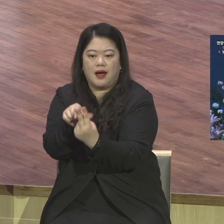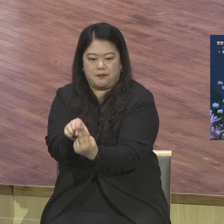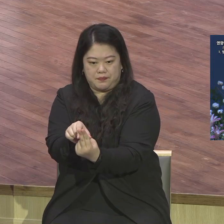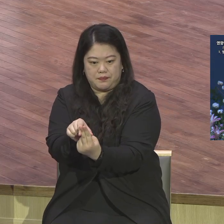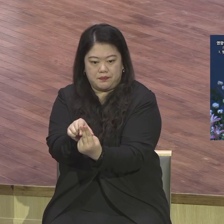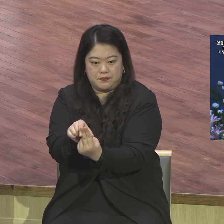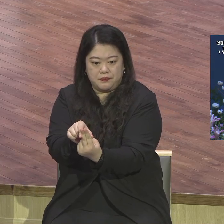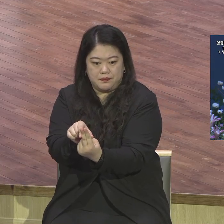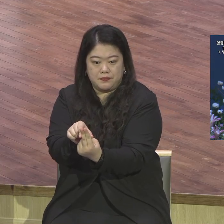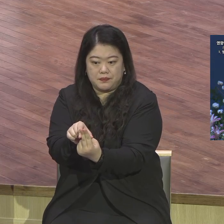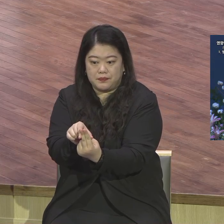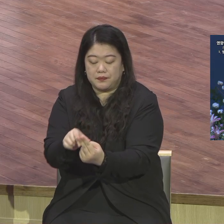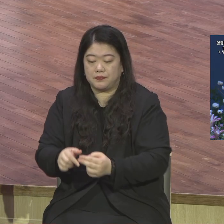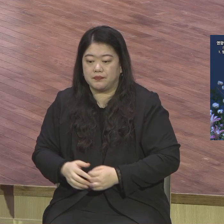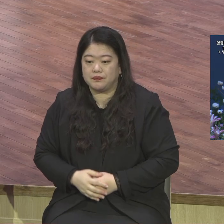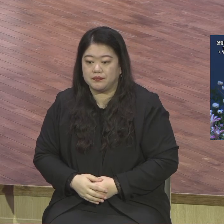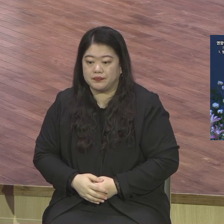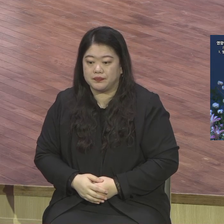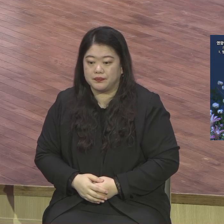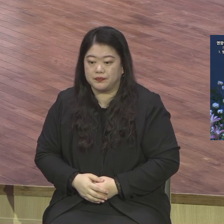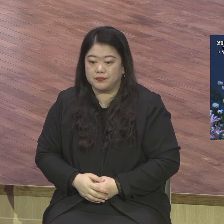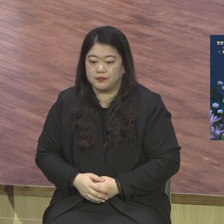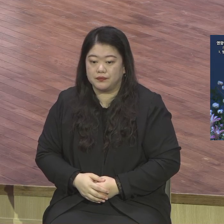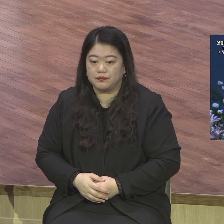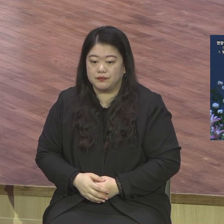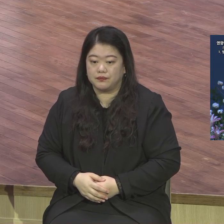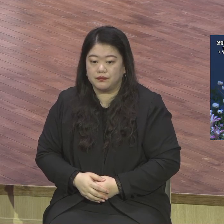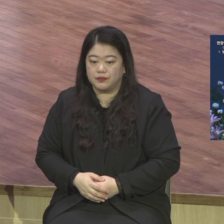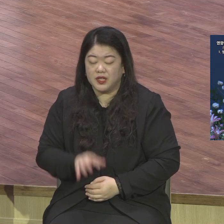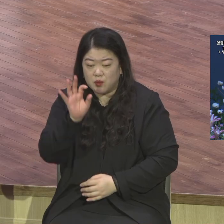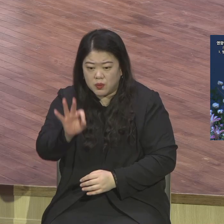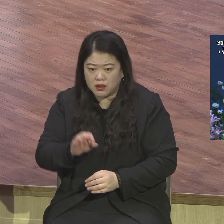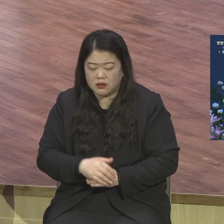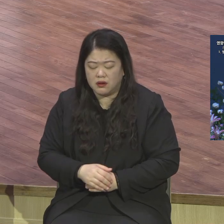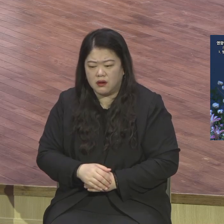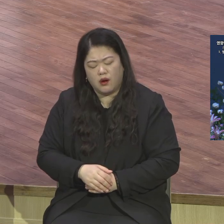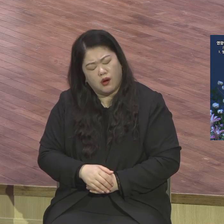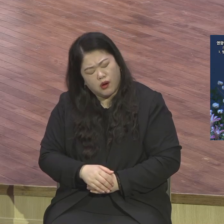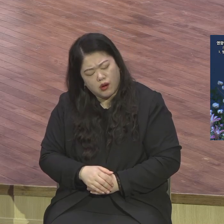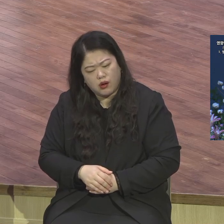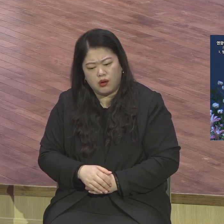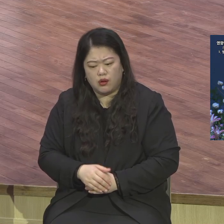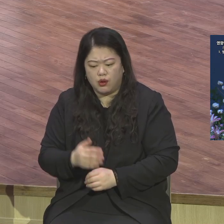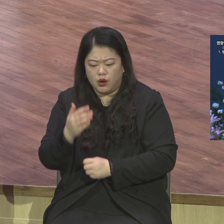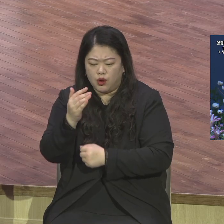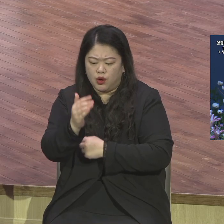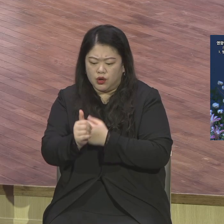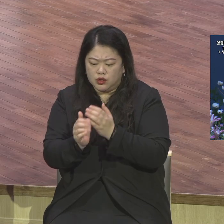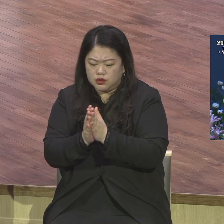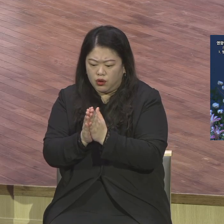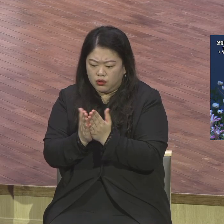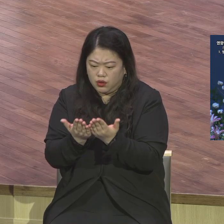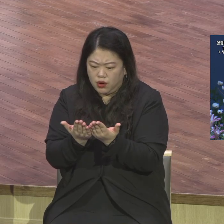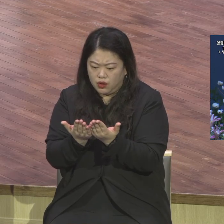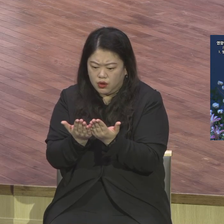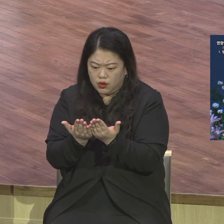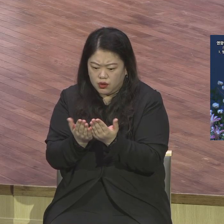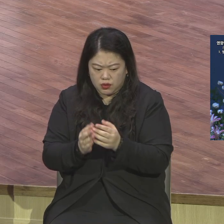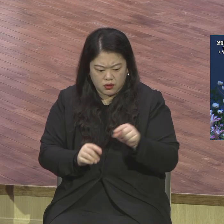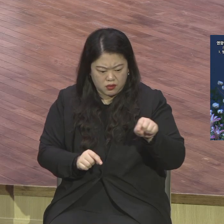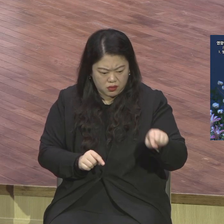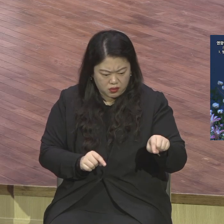지금까지 우리는 성경의 가장 난해한 부분을 은혜롭게 잘 지내왔습니다.